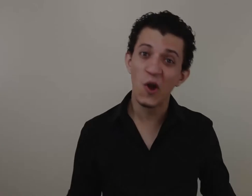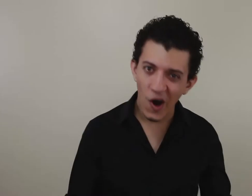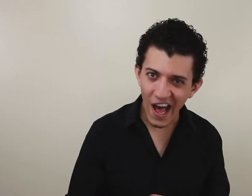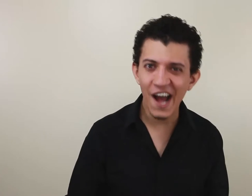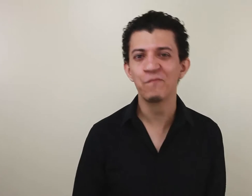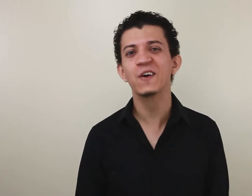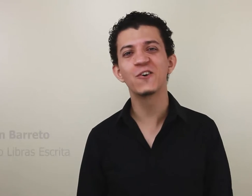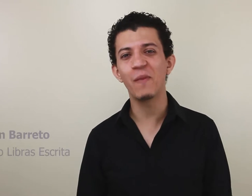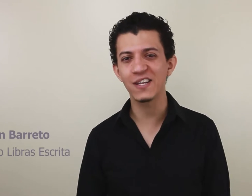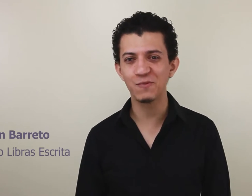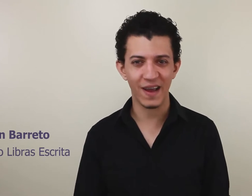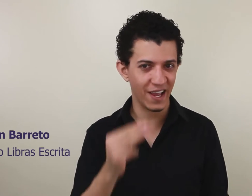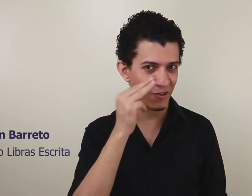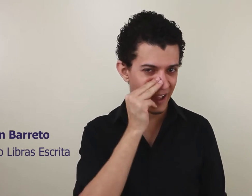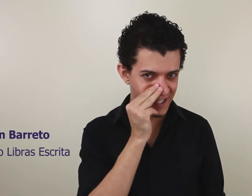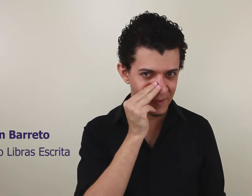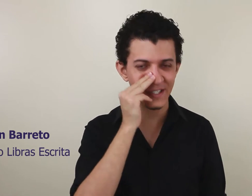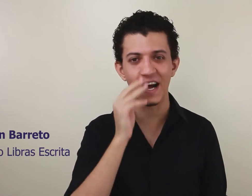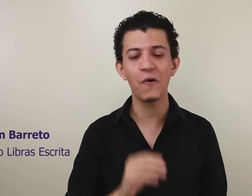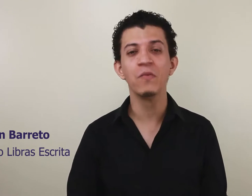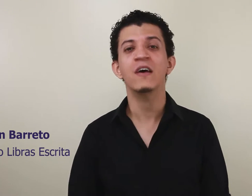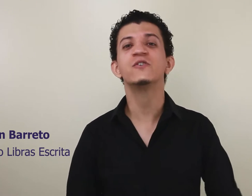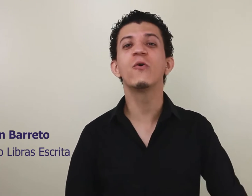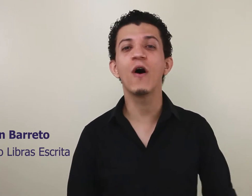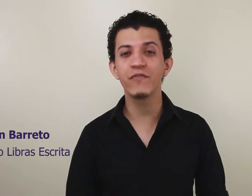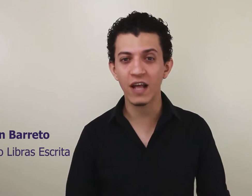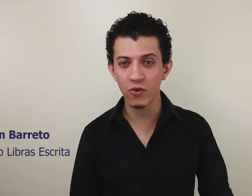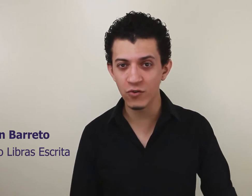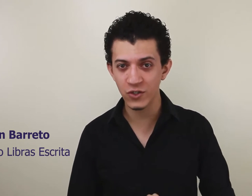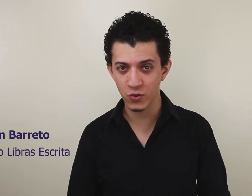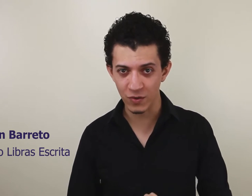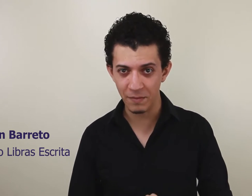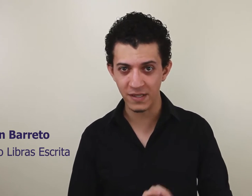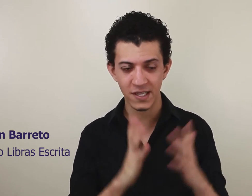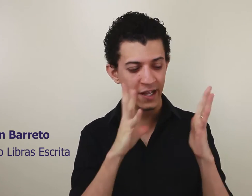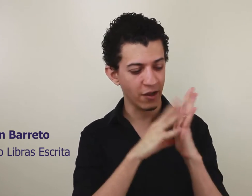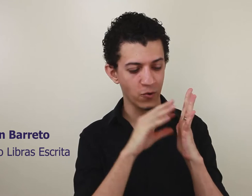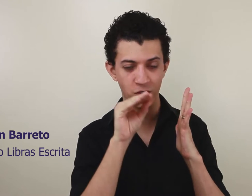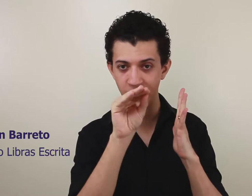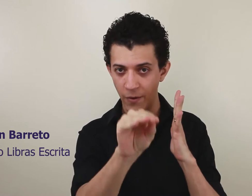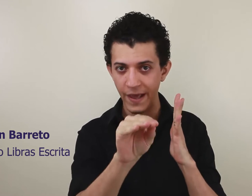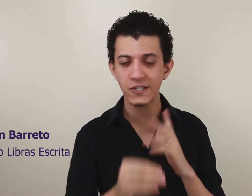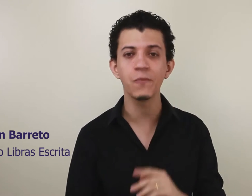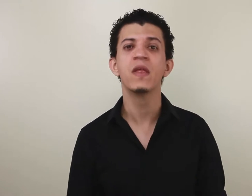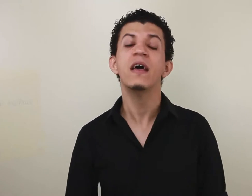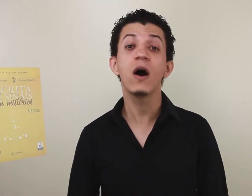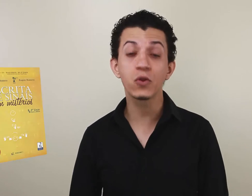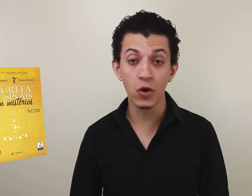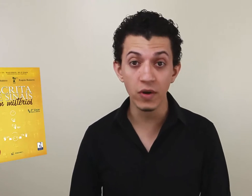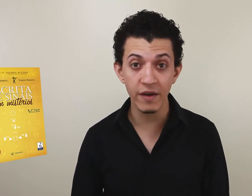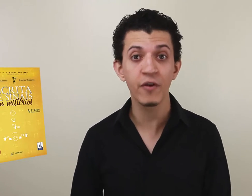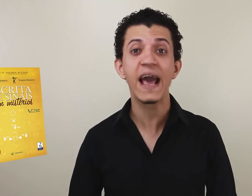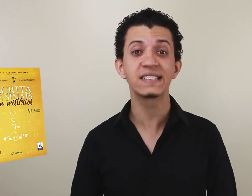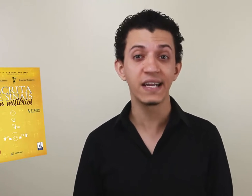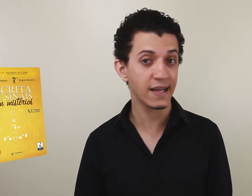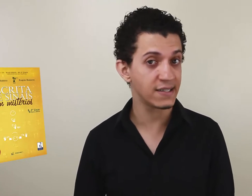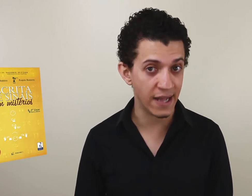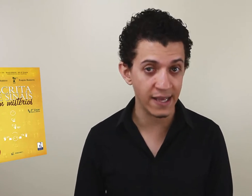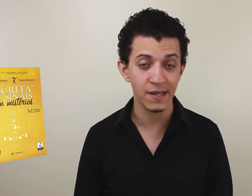Olá, eu sou o Márcio Barreto, esse é o meu sinal. Sou co-fundador do Instituto Libra de Escrita, cujo sinal é este, e autor do livro Escrita de Sinais